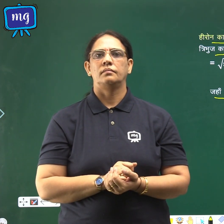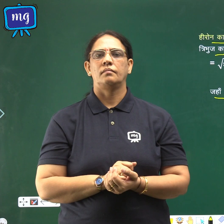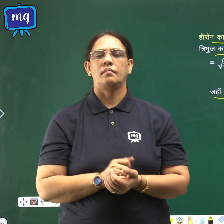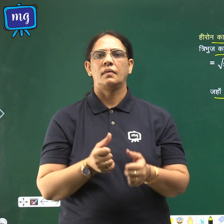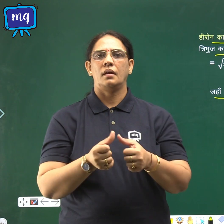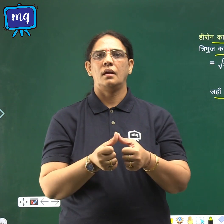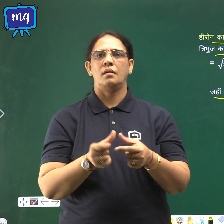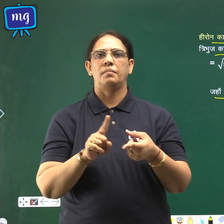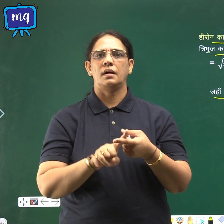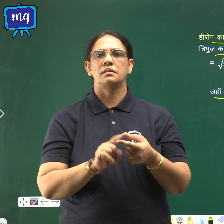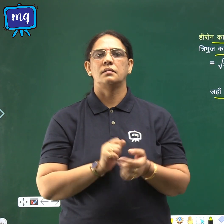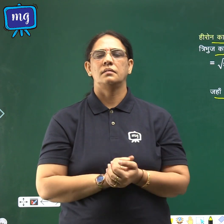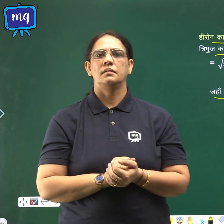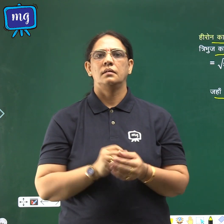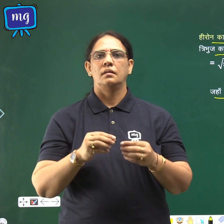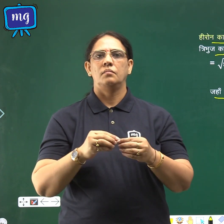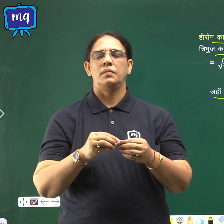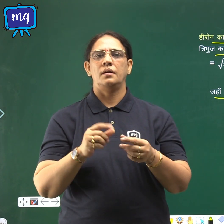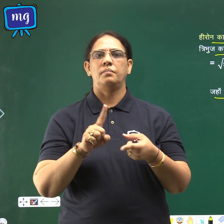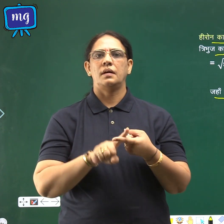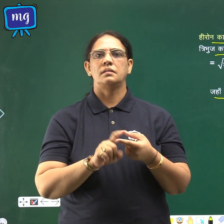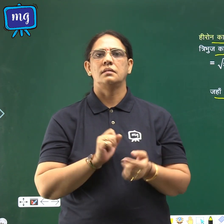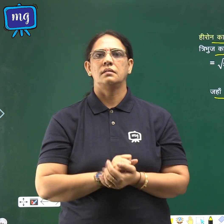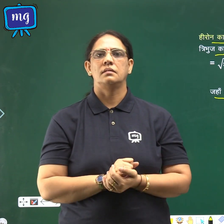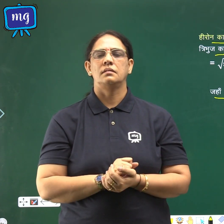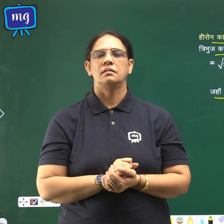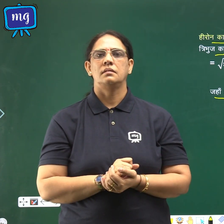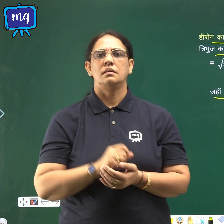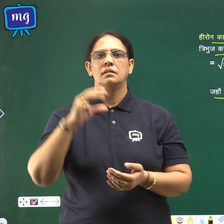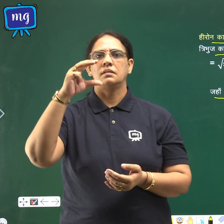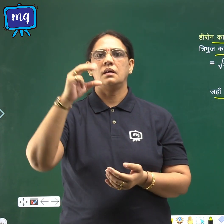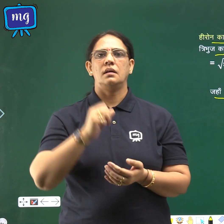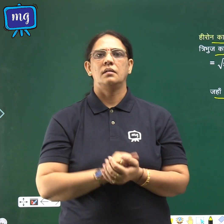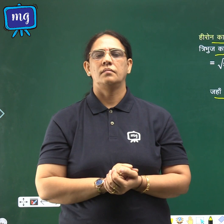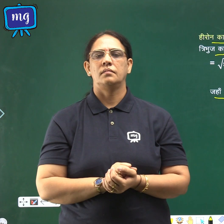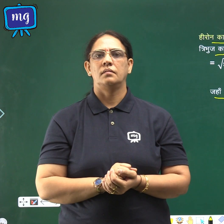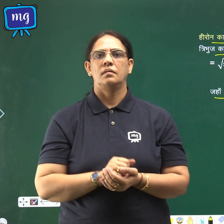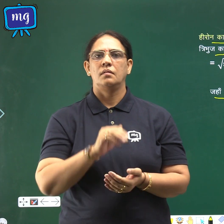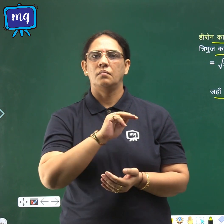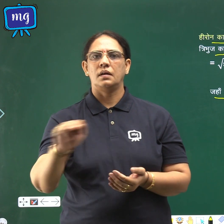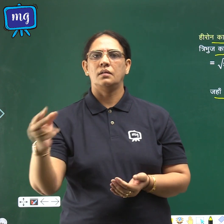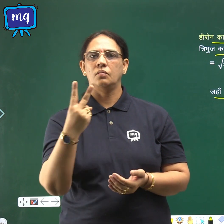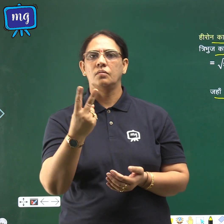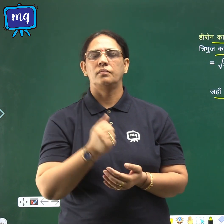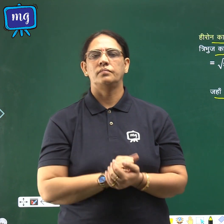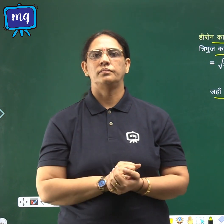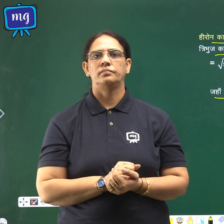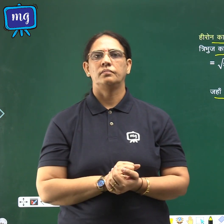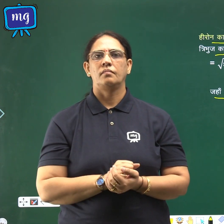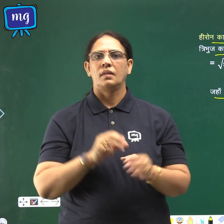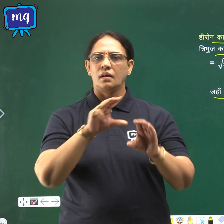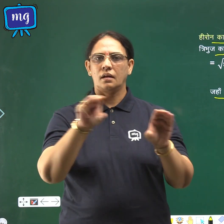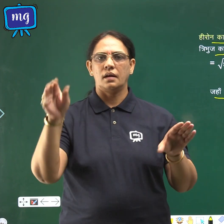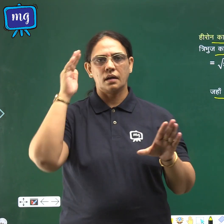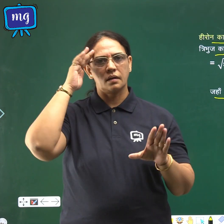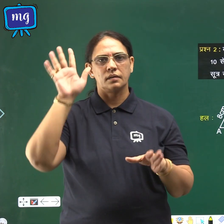A प्लस B प्लस C 2। समझ आ